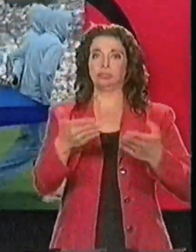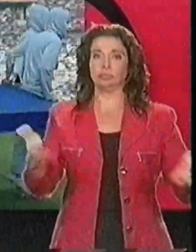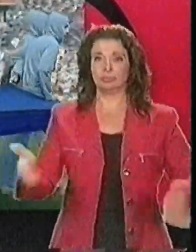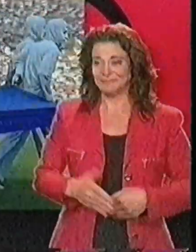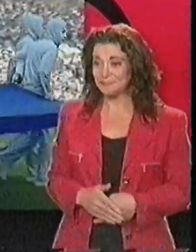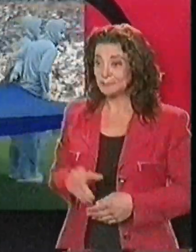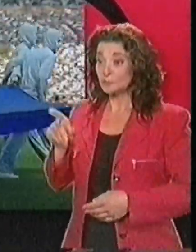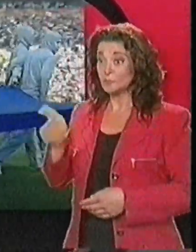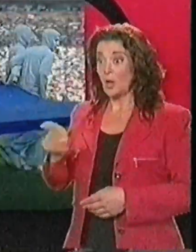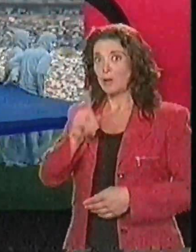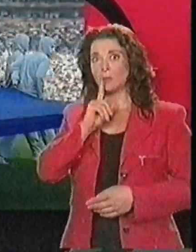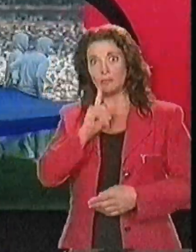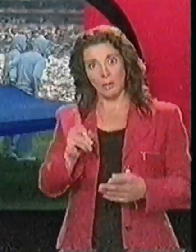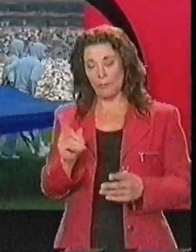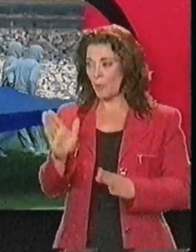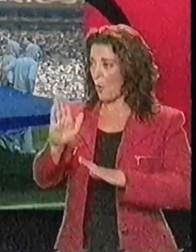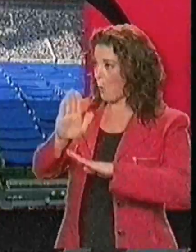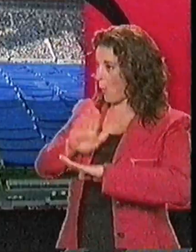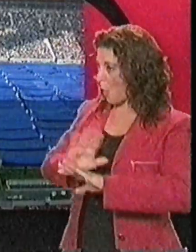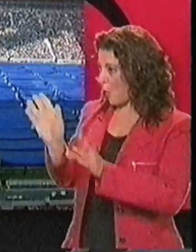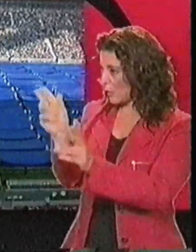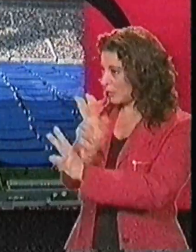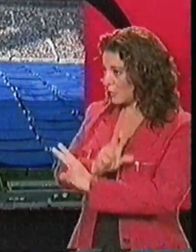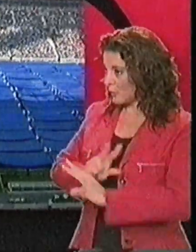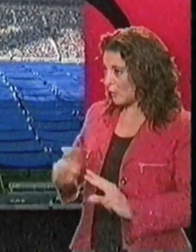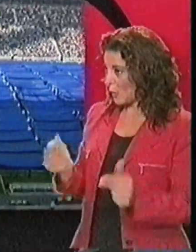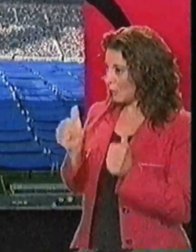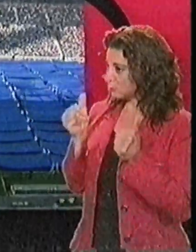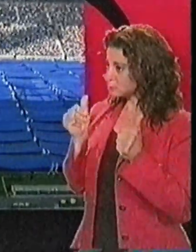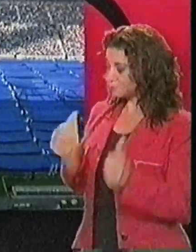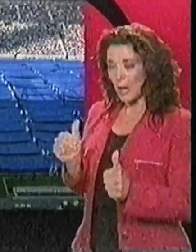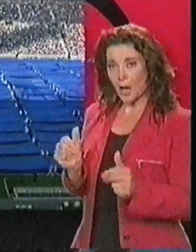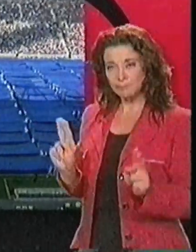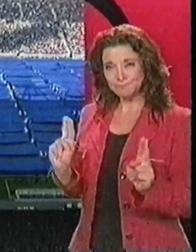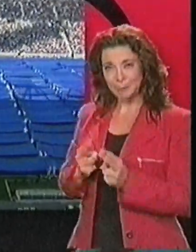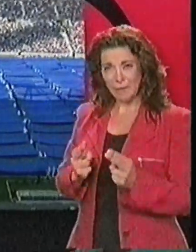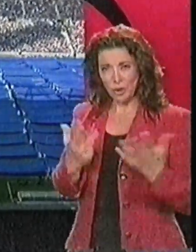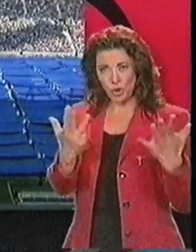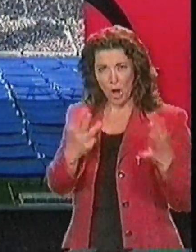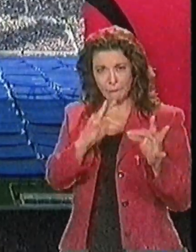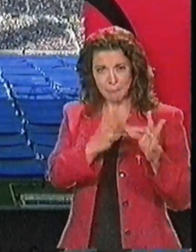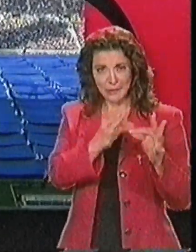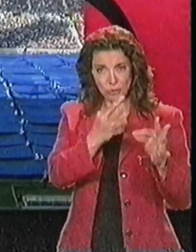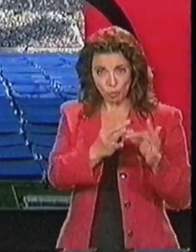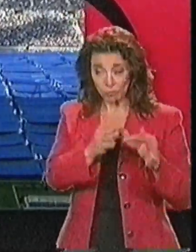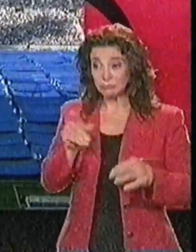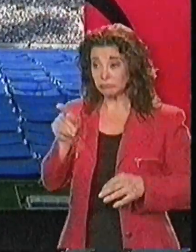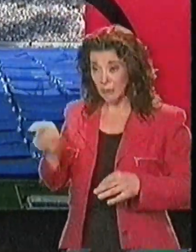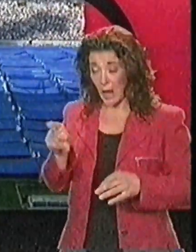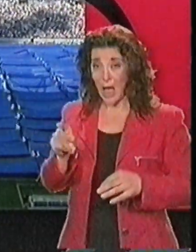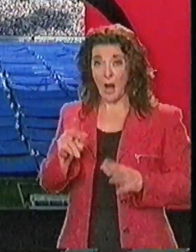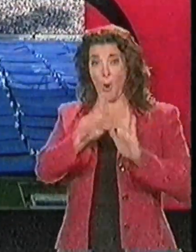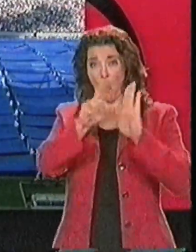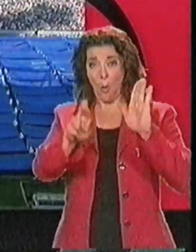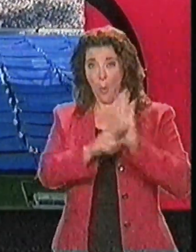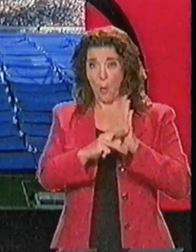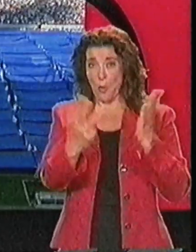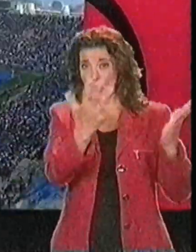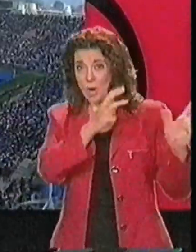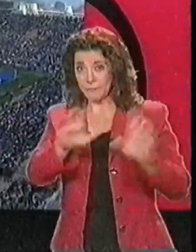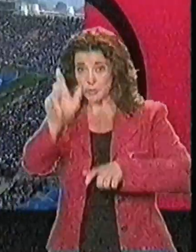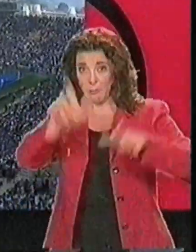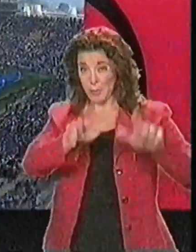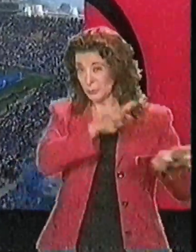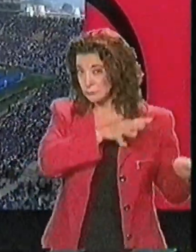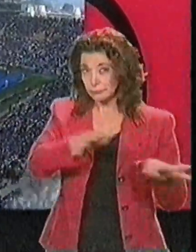de sobriété et de brièveté aussi. 9 minutes au total et 900 figurants pour évoquer en images l'histoire